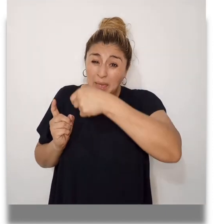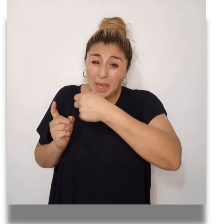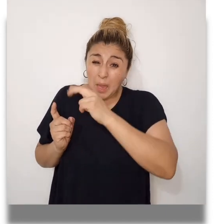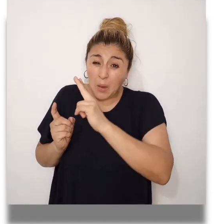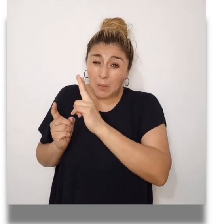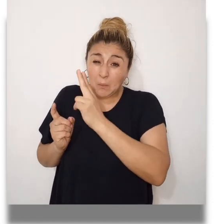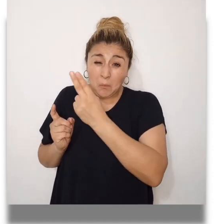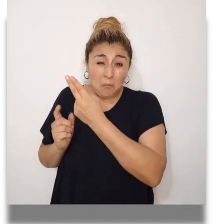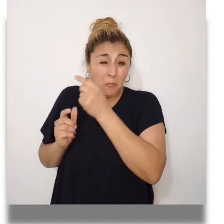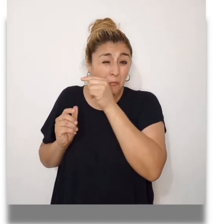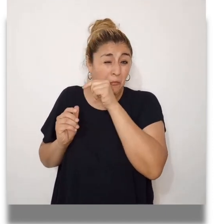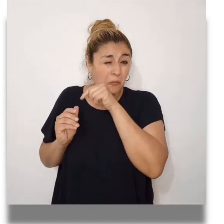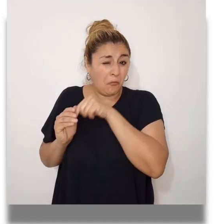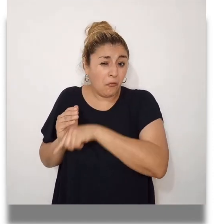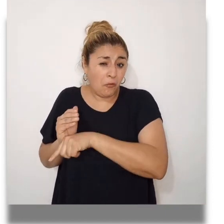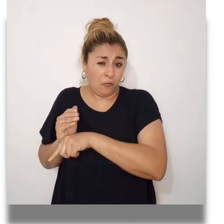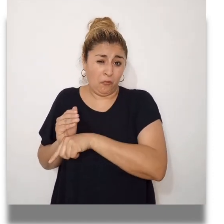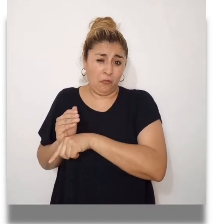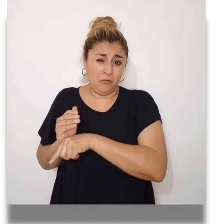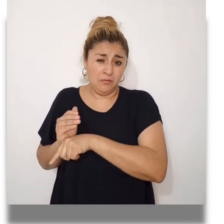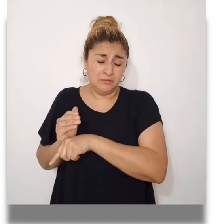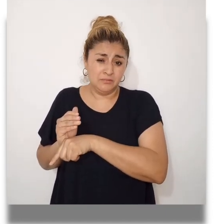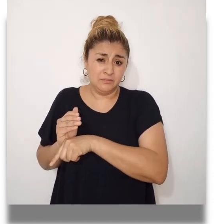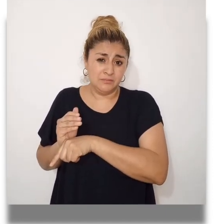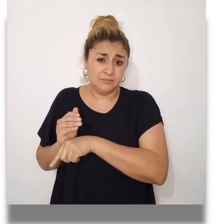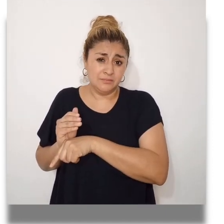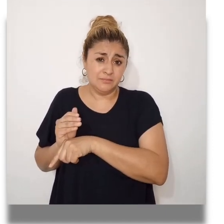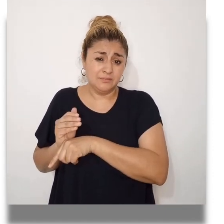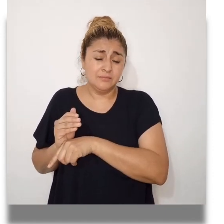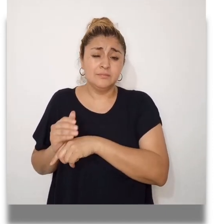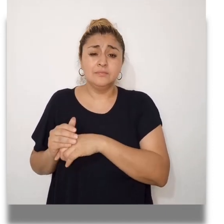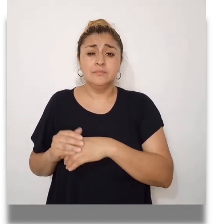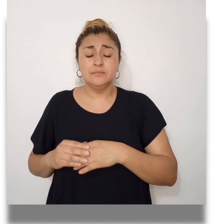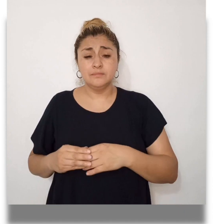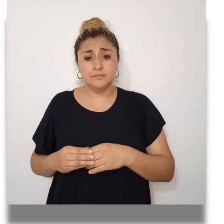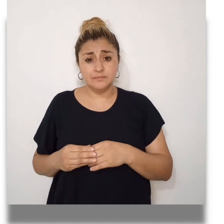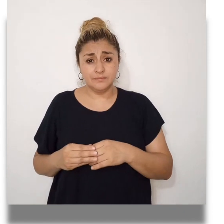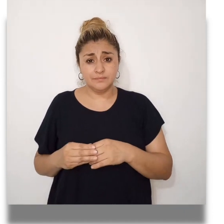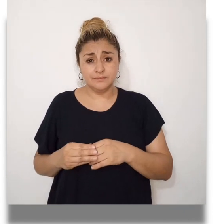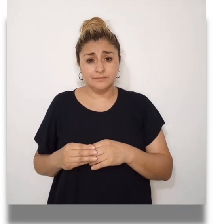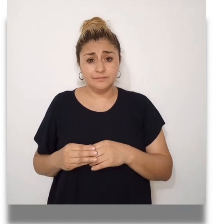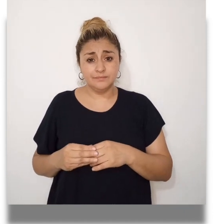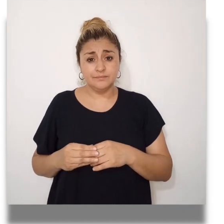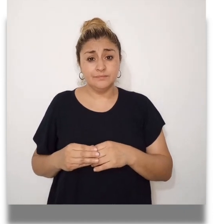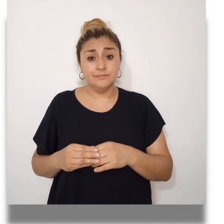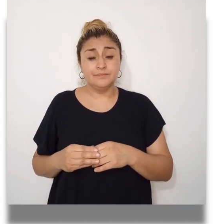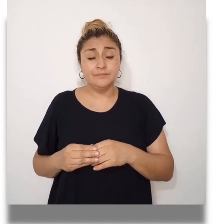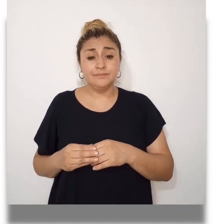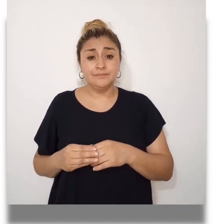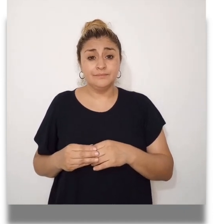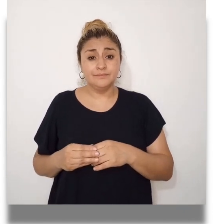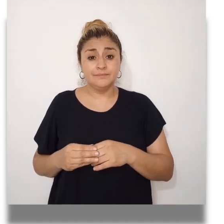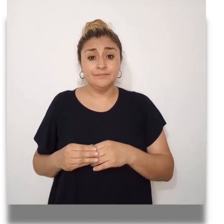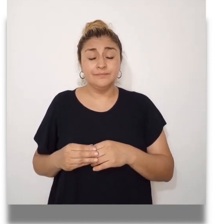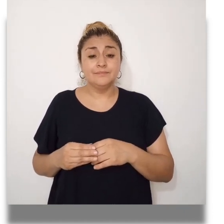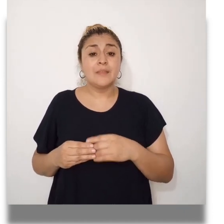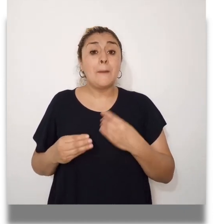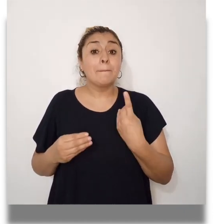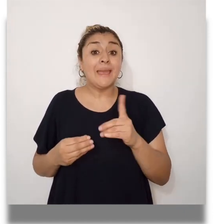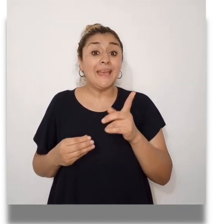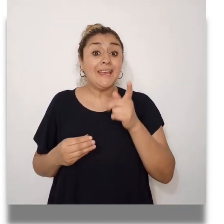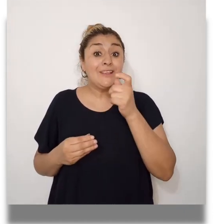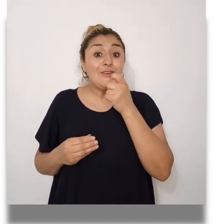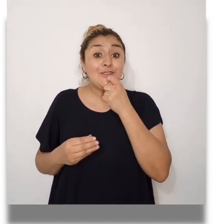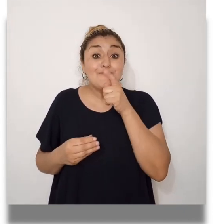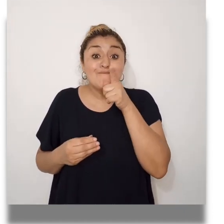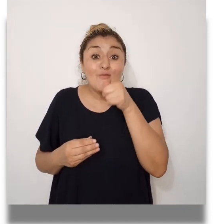Seol. Et celui qui peut t'aider de fuir de cette femme, lo que puede ayudarte a huir de